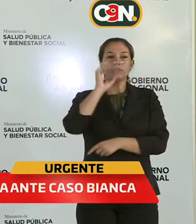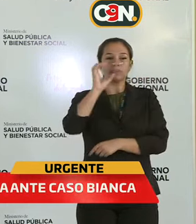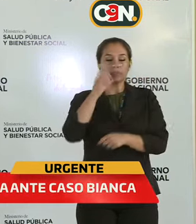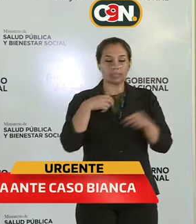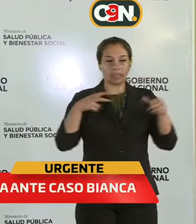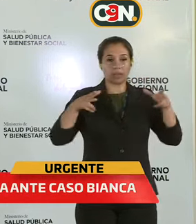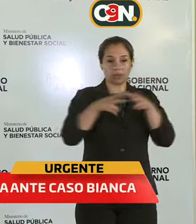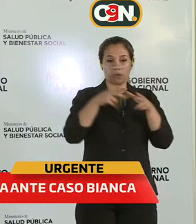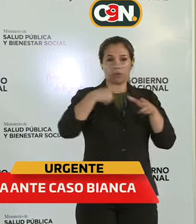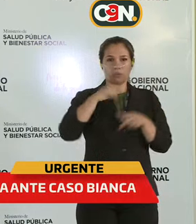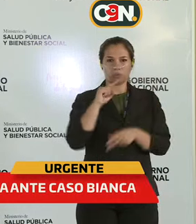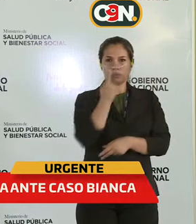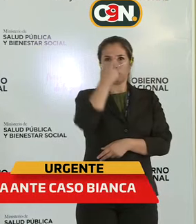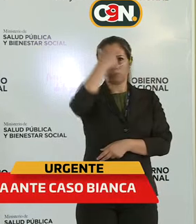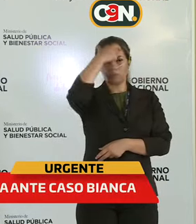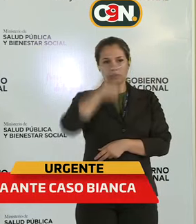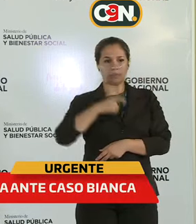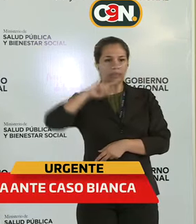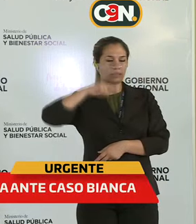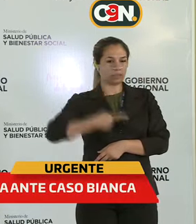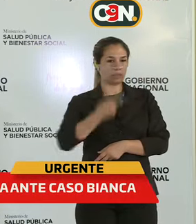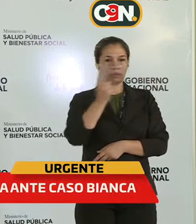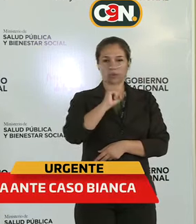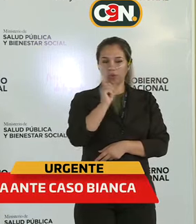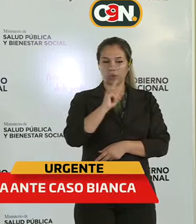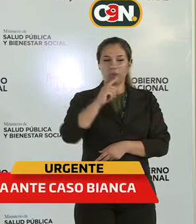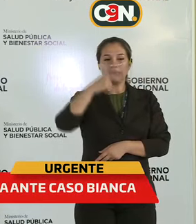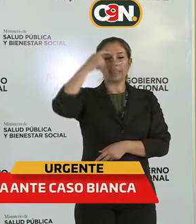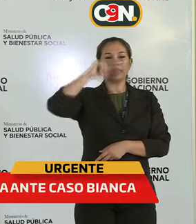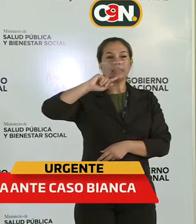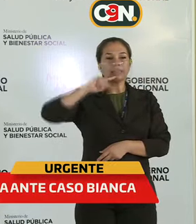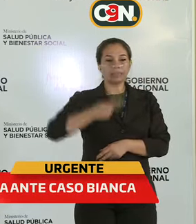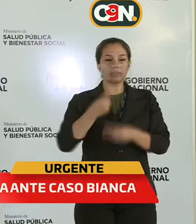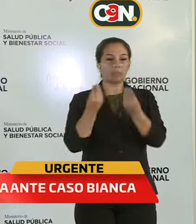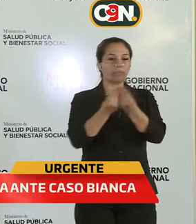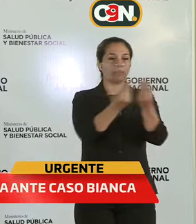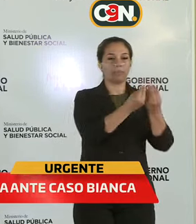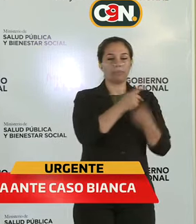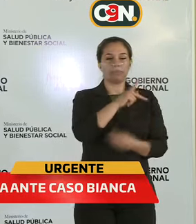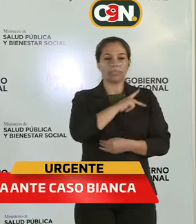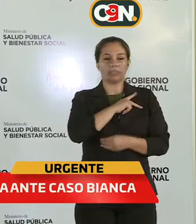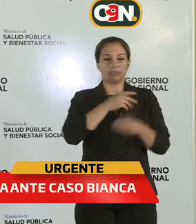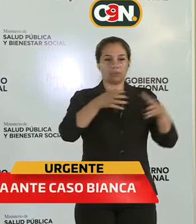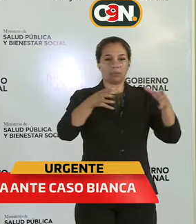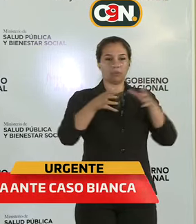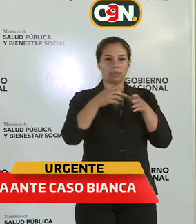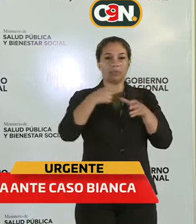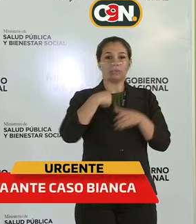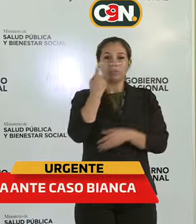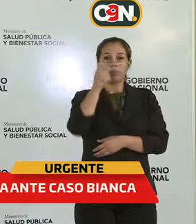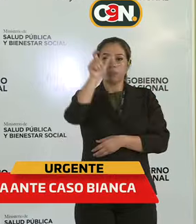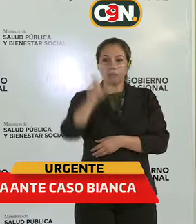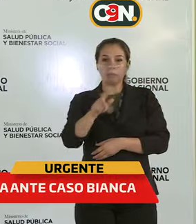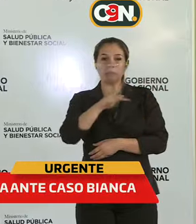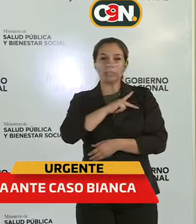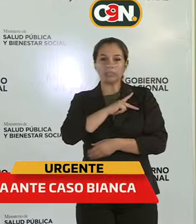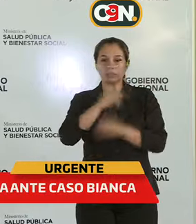estar nosotros emitiendo posiciones o posturas personales. Muchas